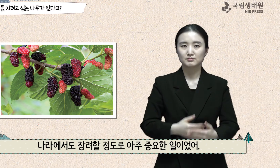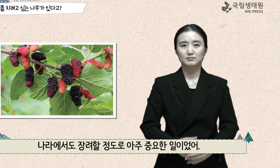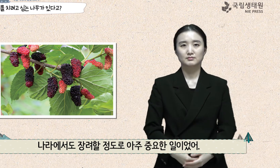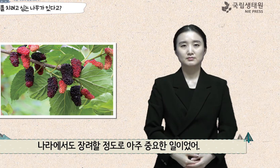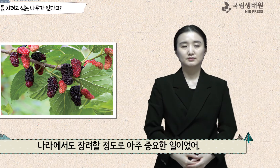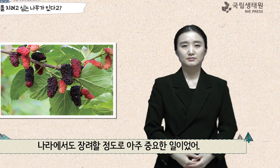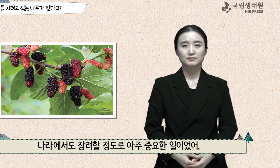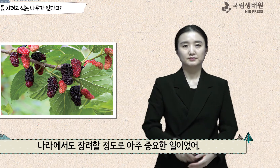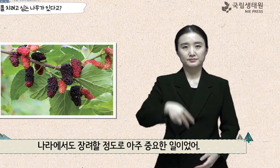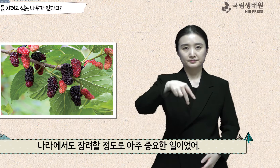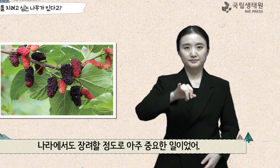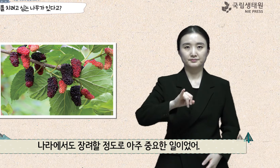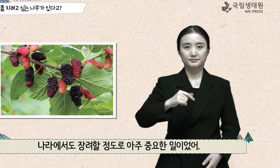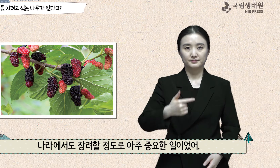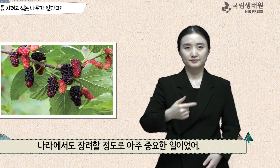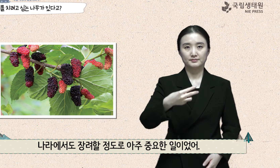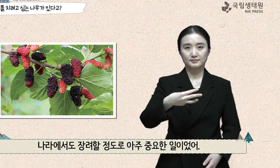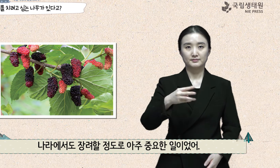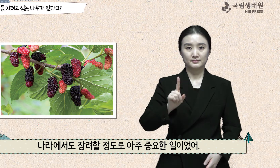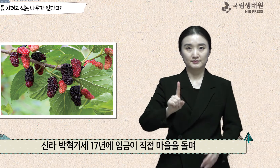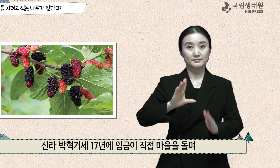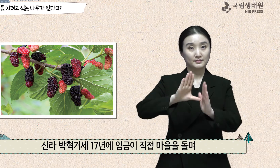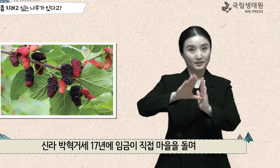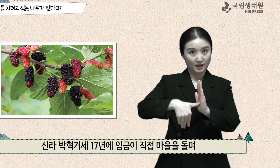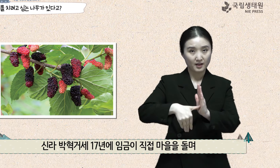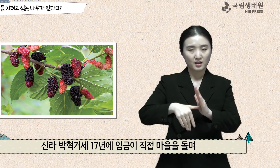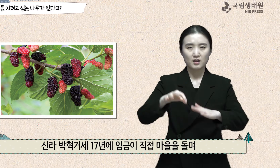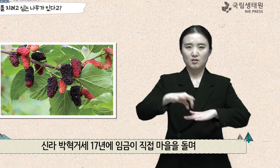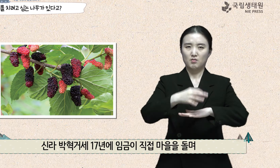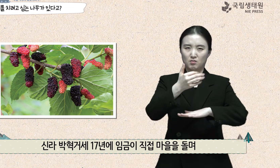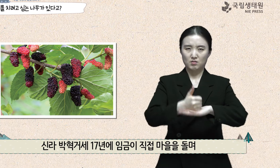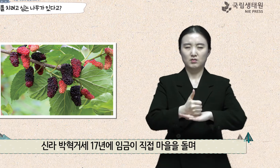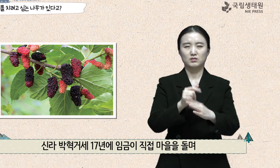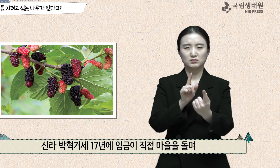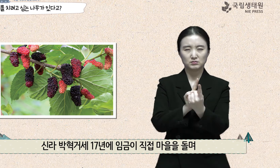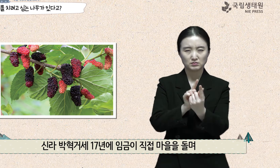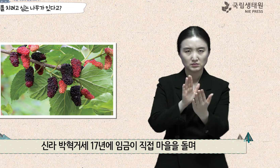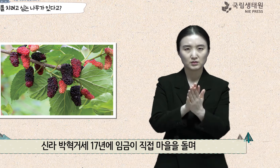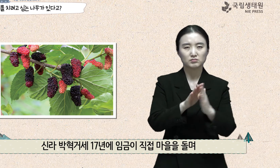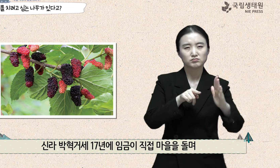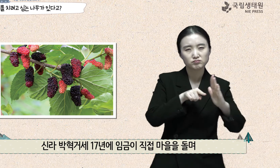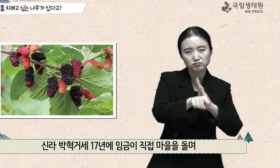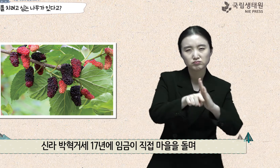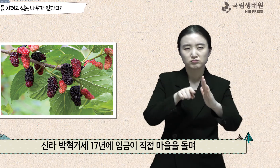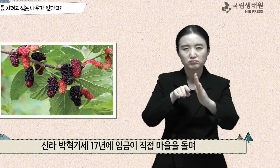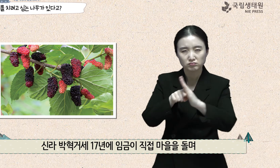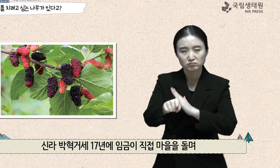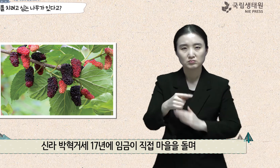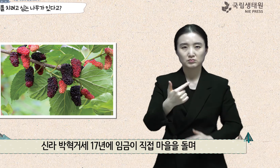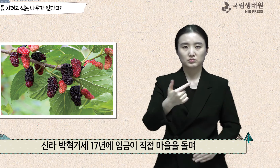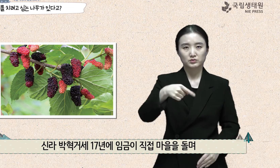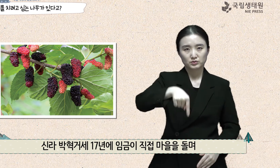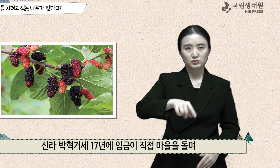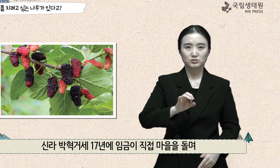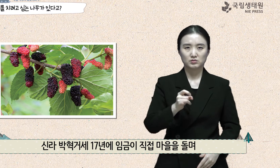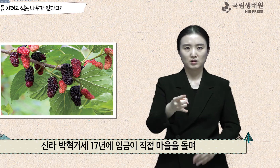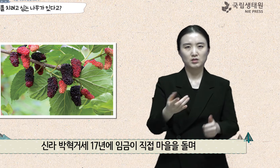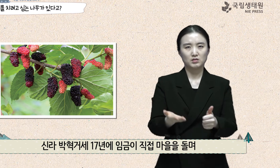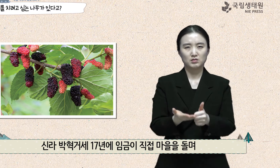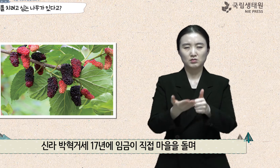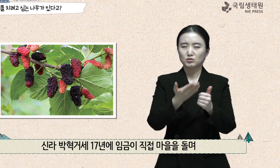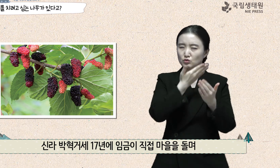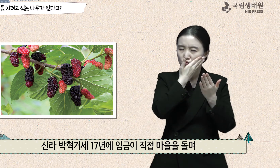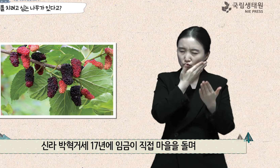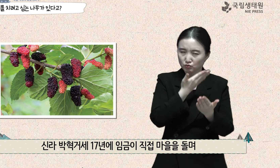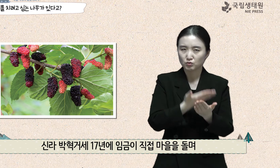아주 중요한 일이었어 신라 박혁거세 17년에 임금이 직접